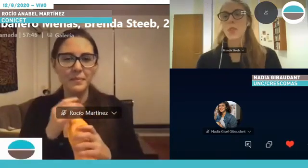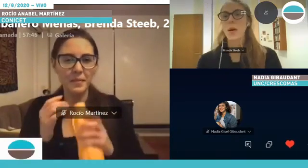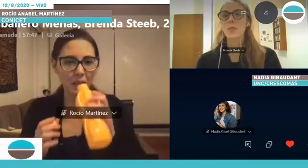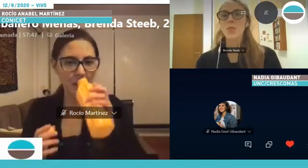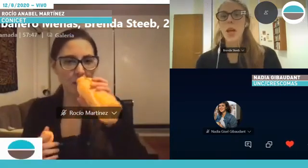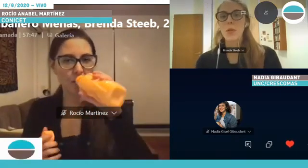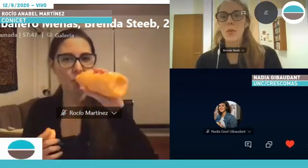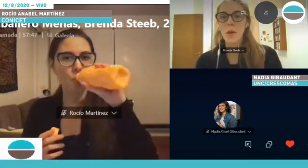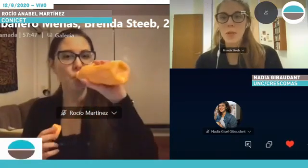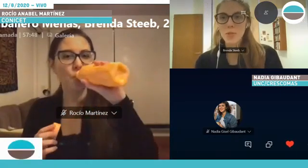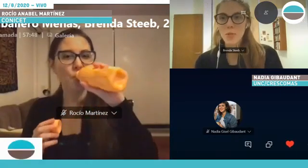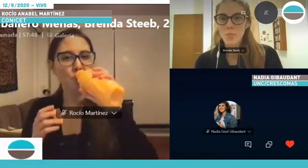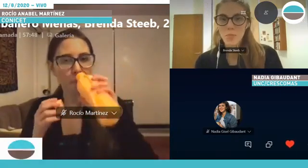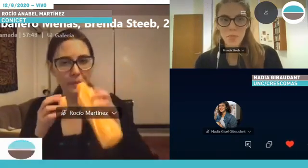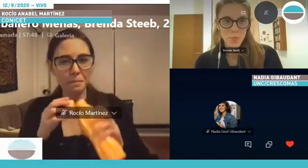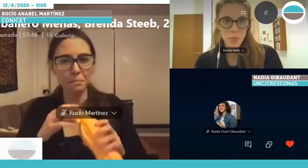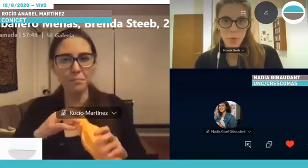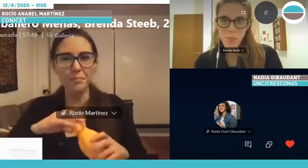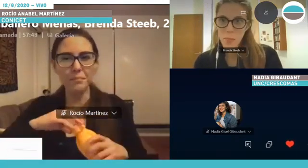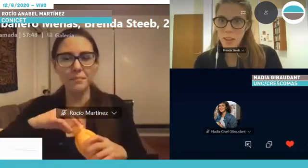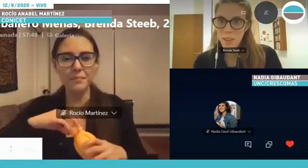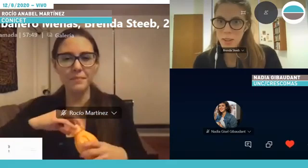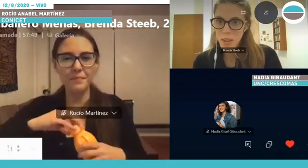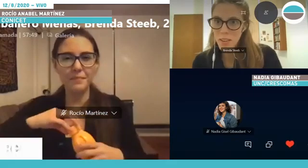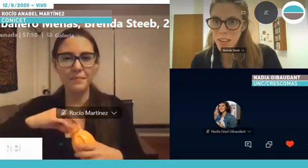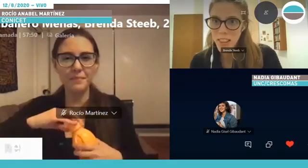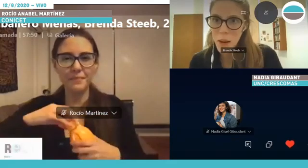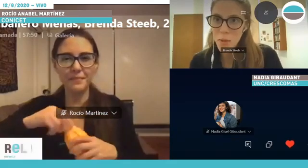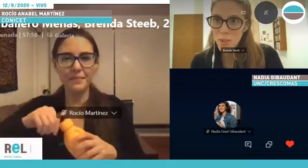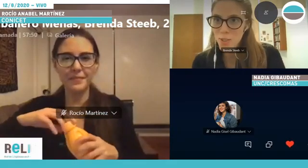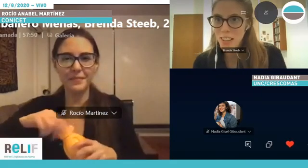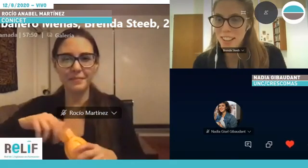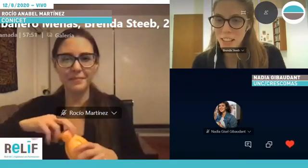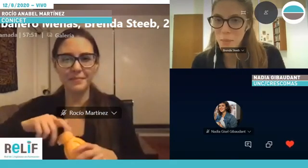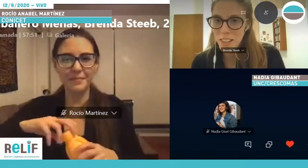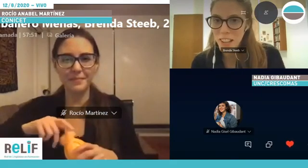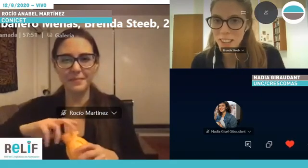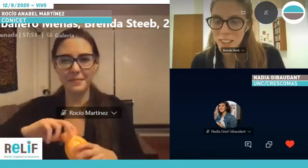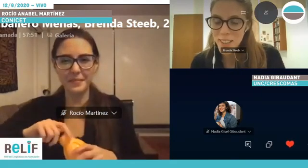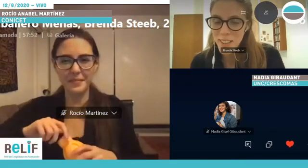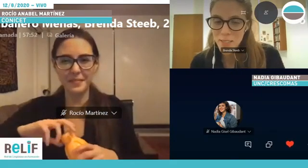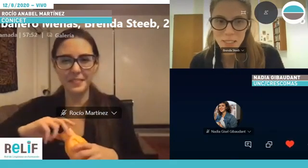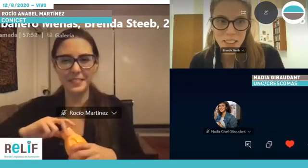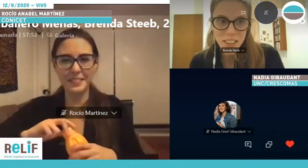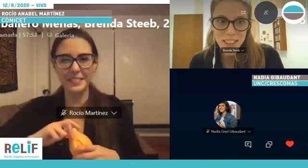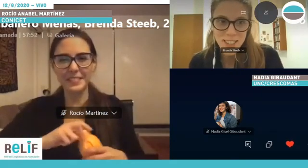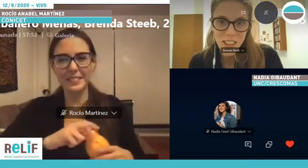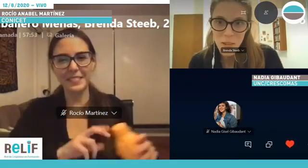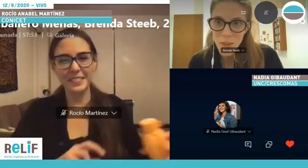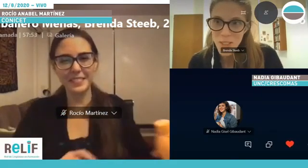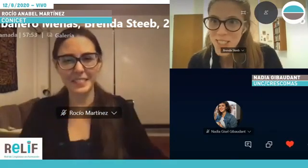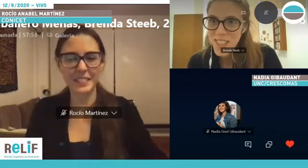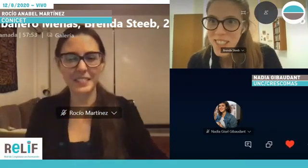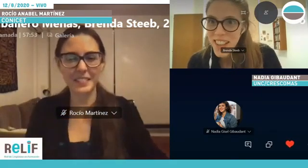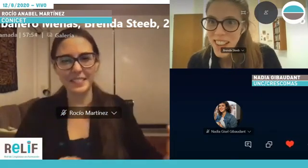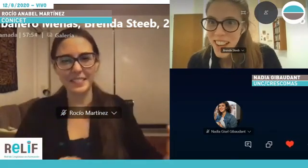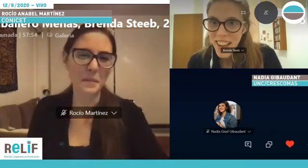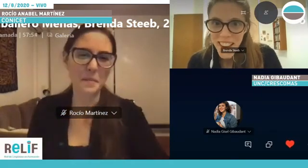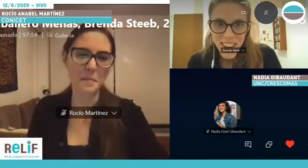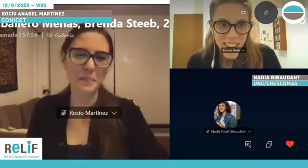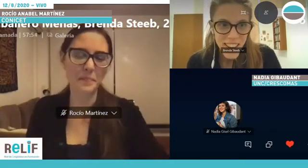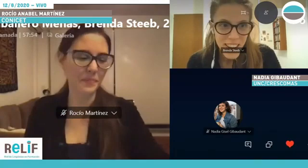Bueno, ya volvemos. Un momento que ordenamos el tema técnico y seguimos.